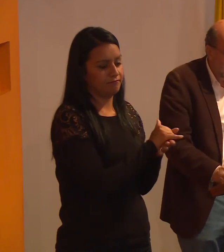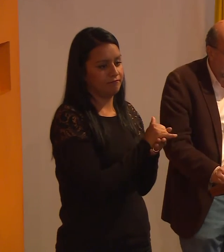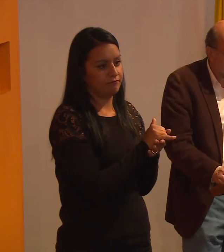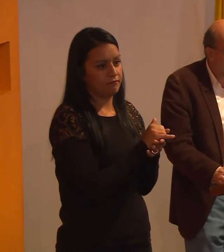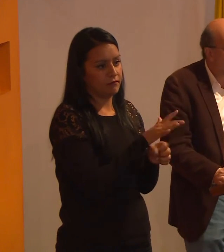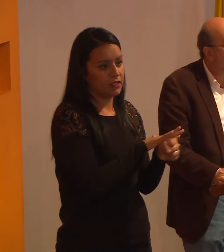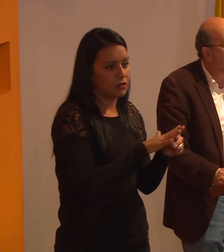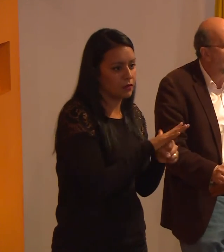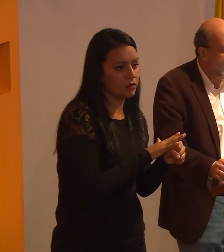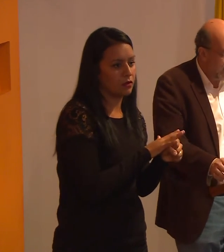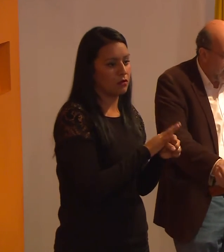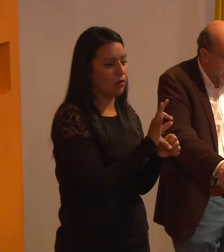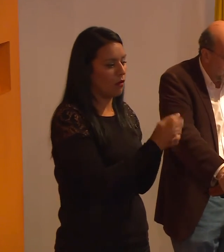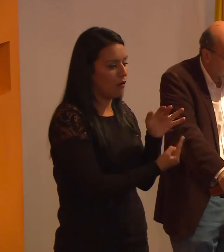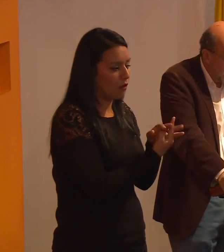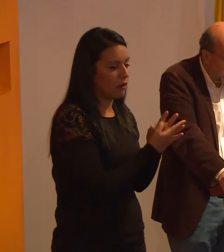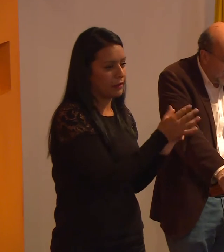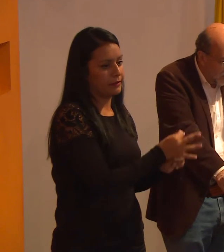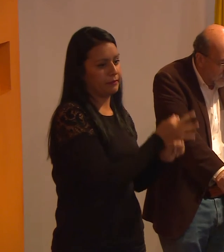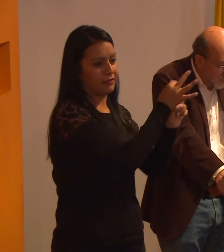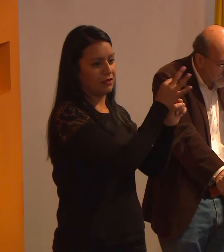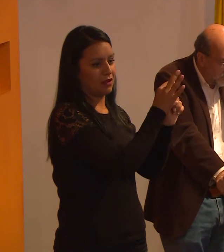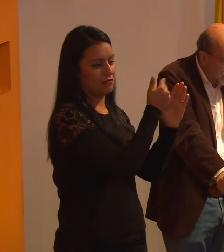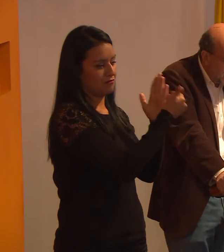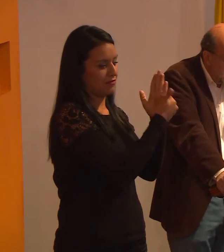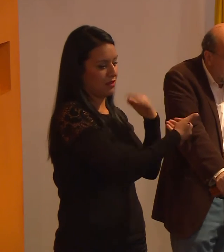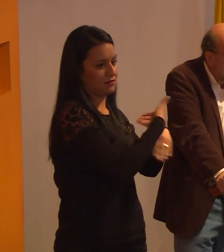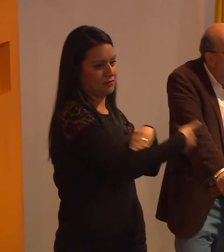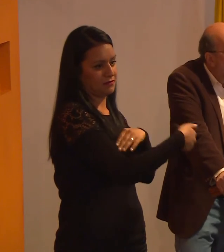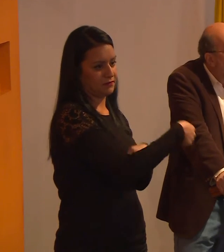caso y situación específicos.